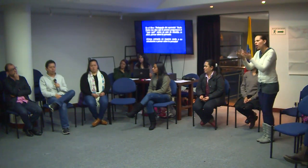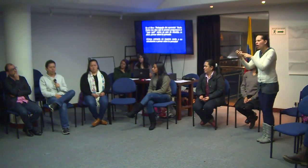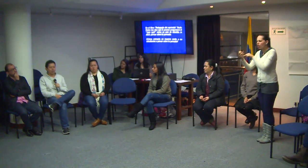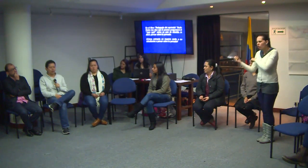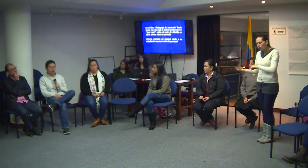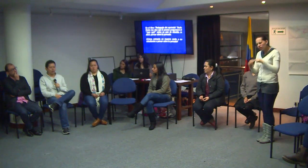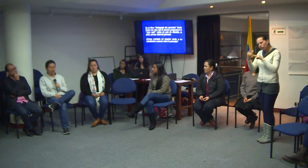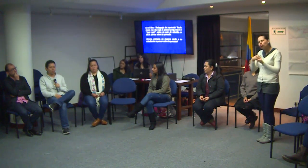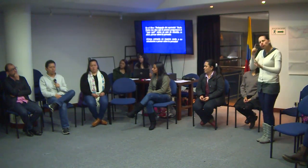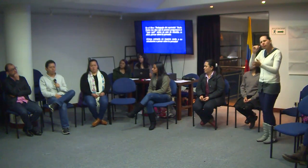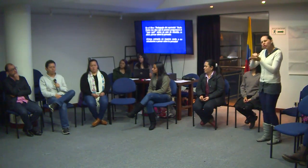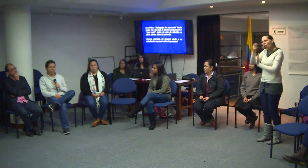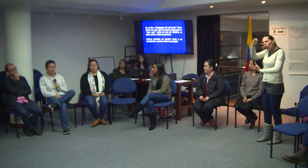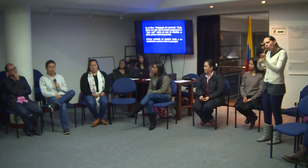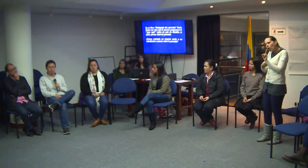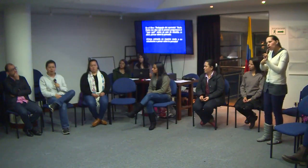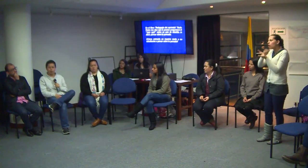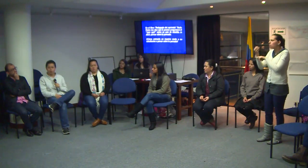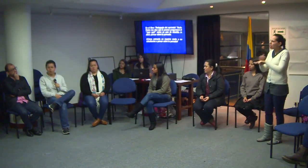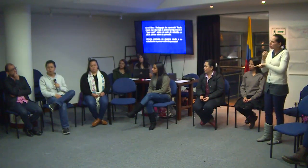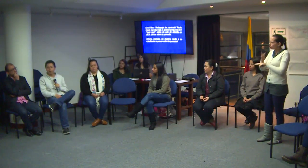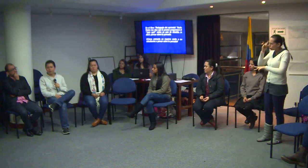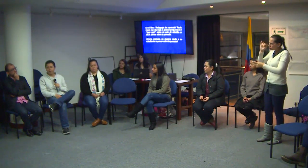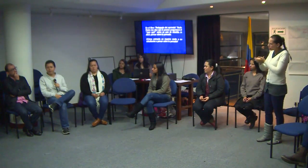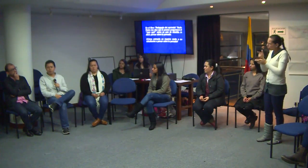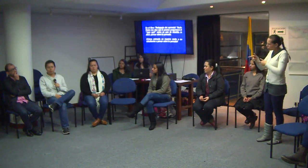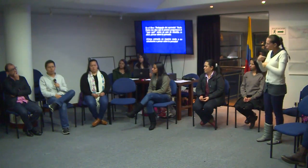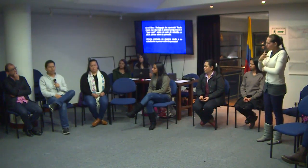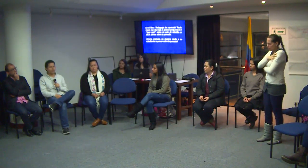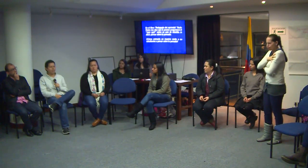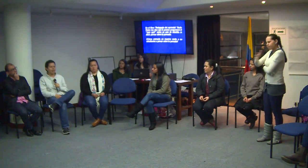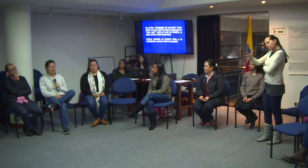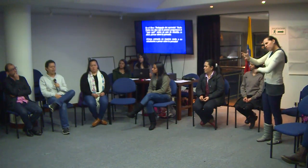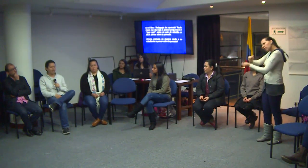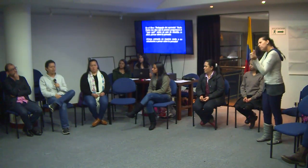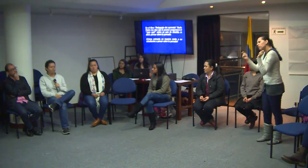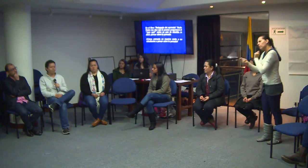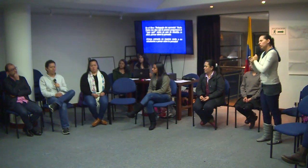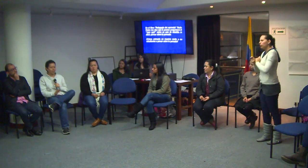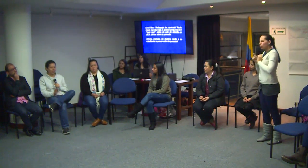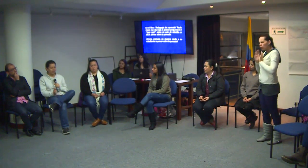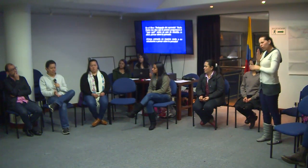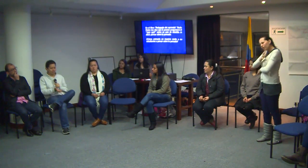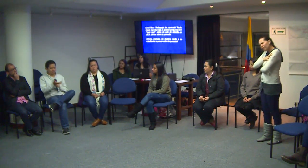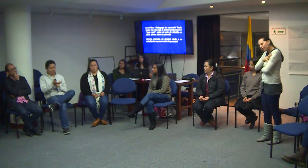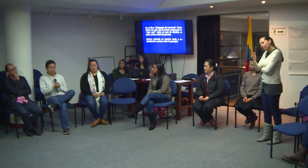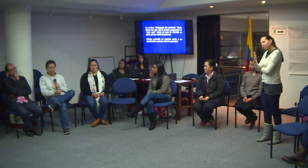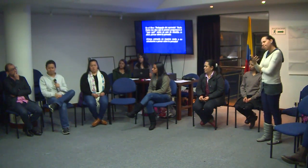su potencial transformador, en su potencial,